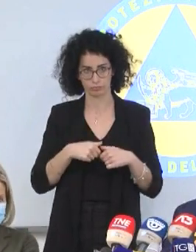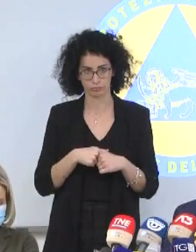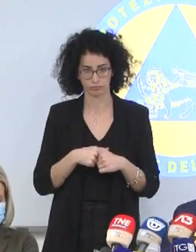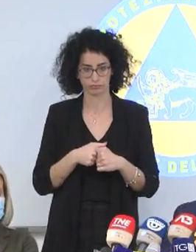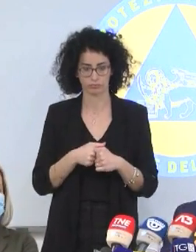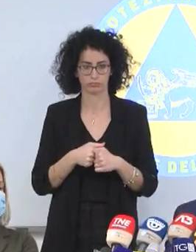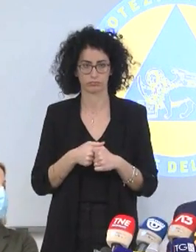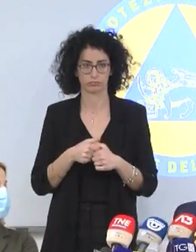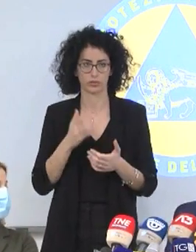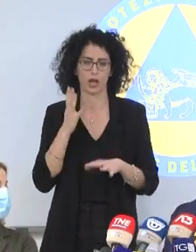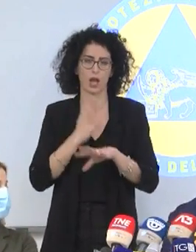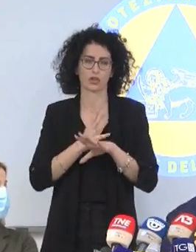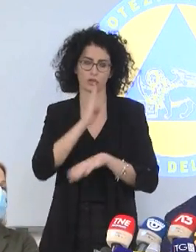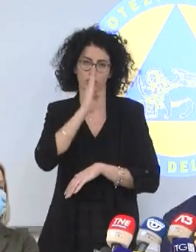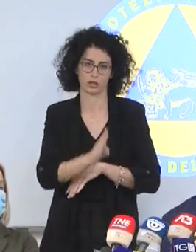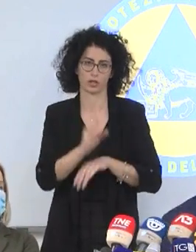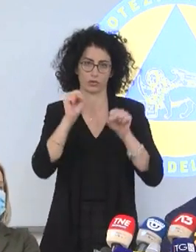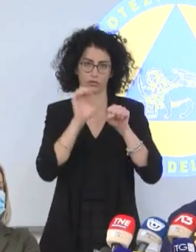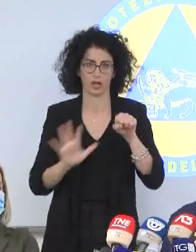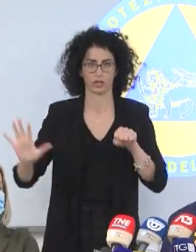accesso diretto in tutto il veneto